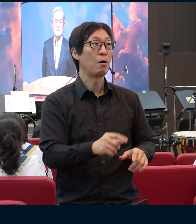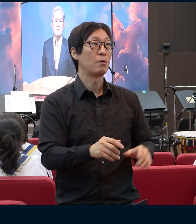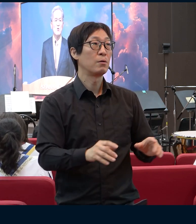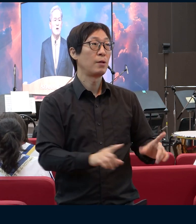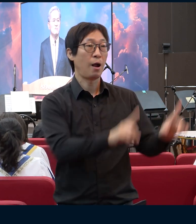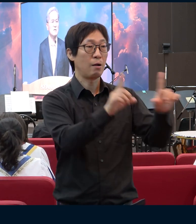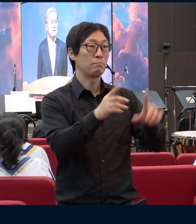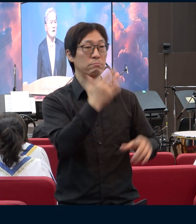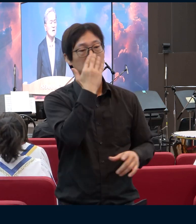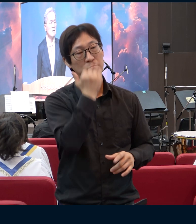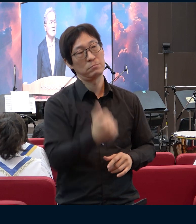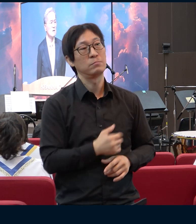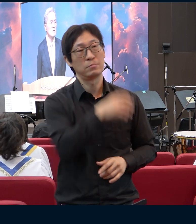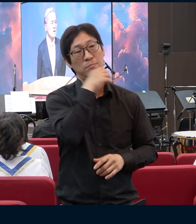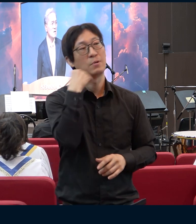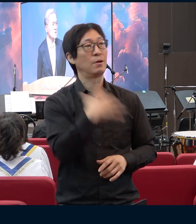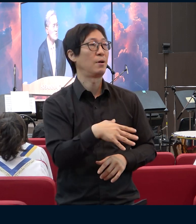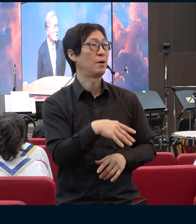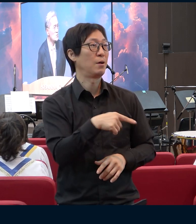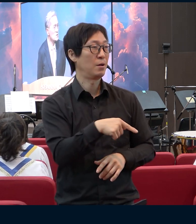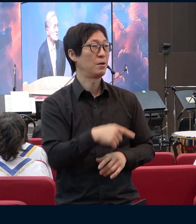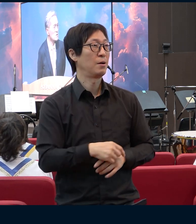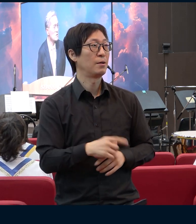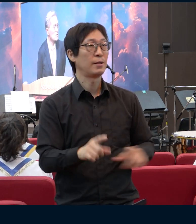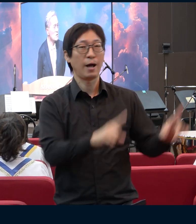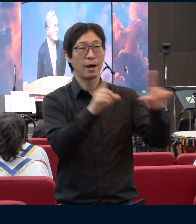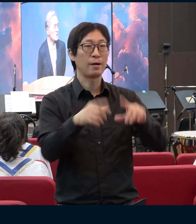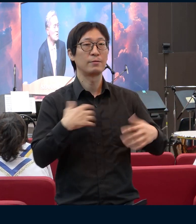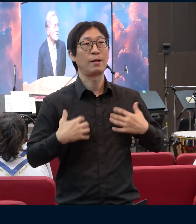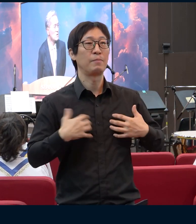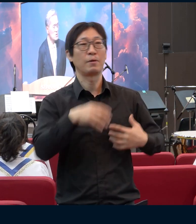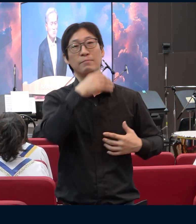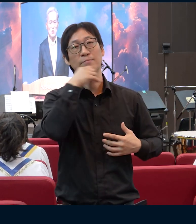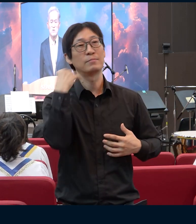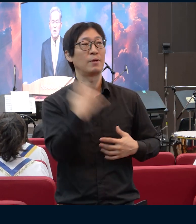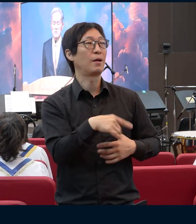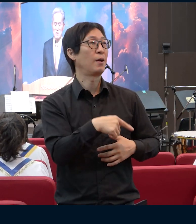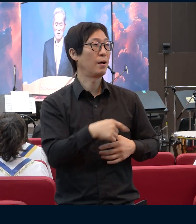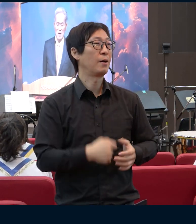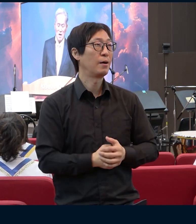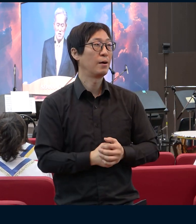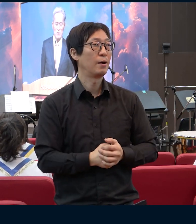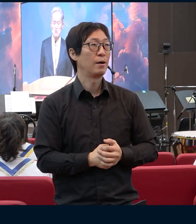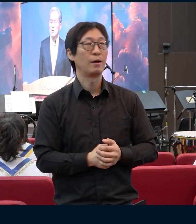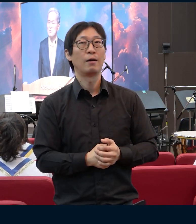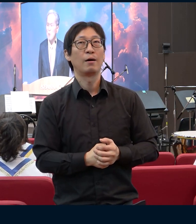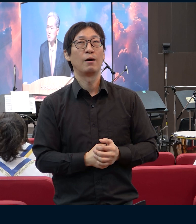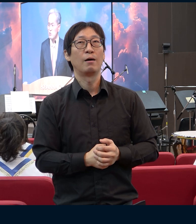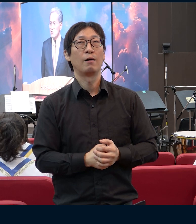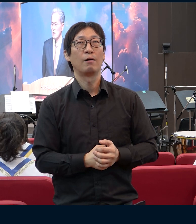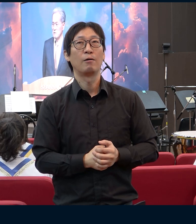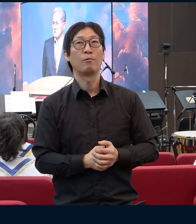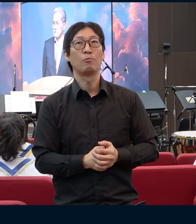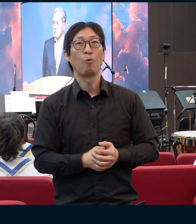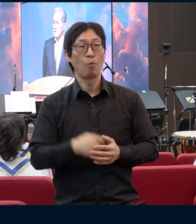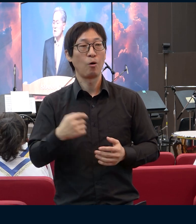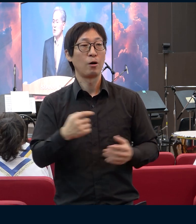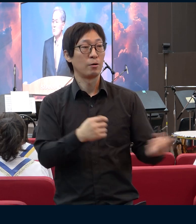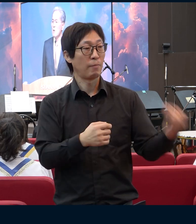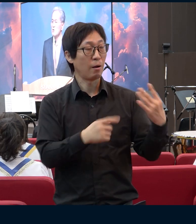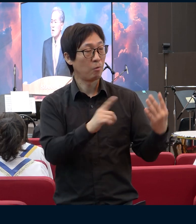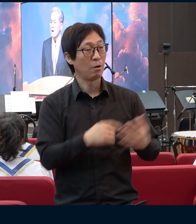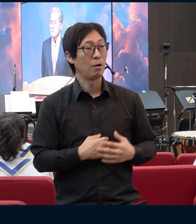정말 죽을 힘을 다해 포기하고 나니까 살 재미가 없어요. 심지어 어떤 사람은 가슴에 구멍이 뻥 뚫린 것